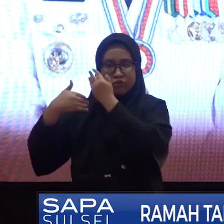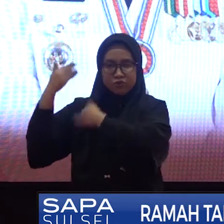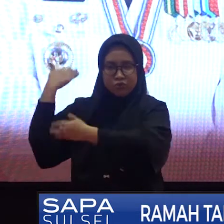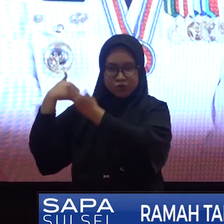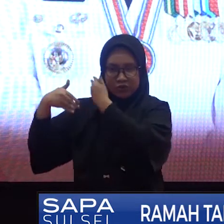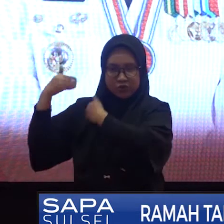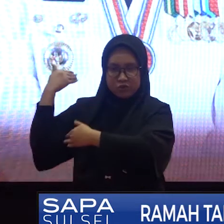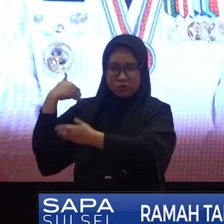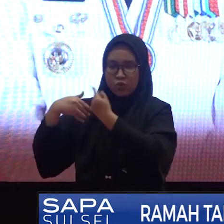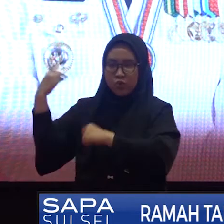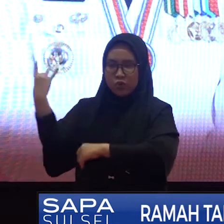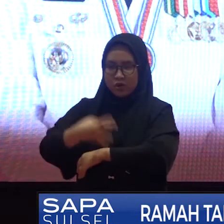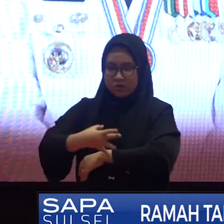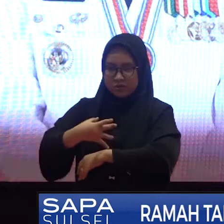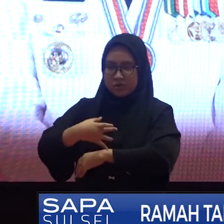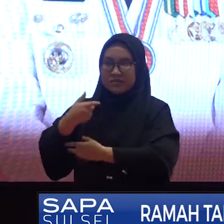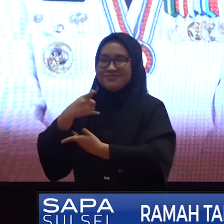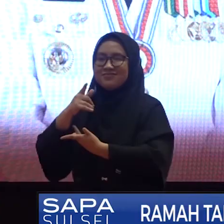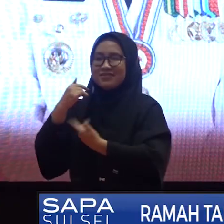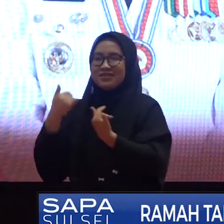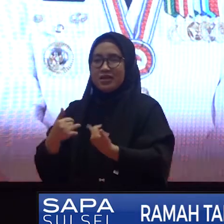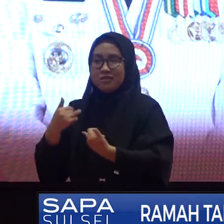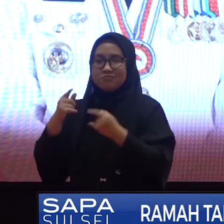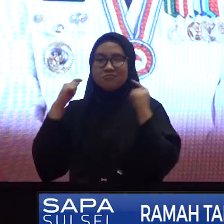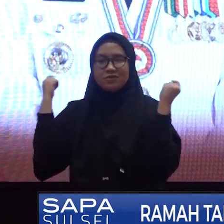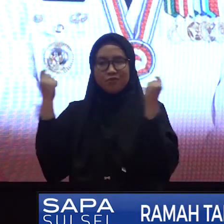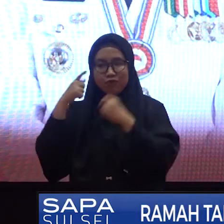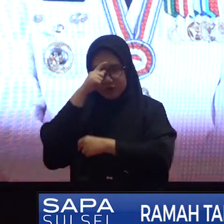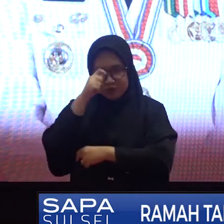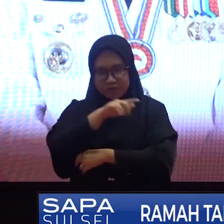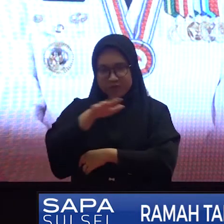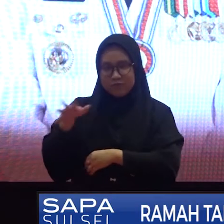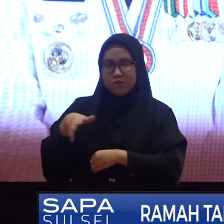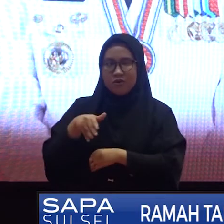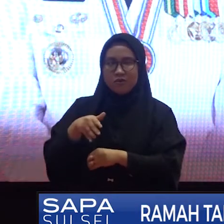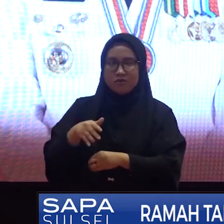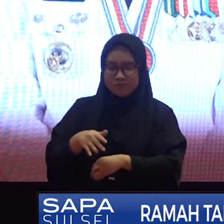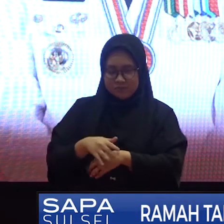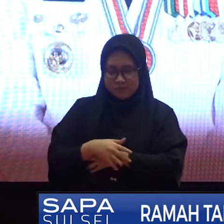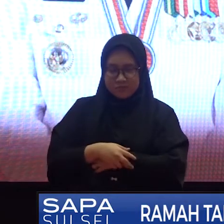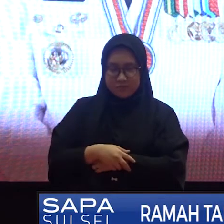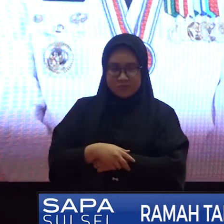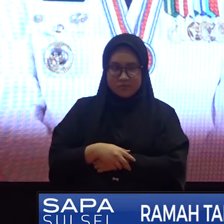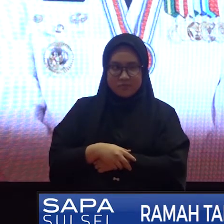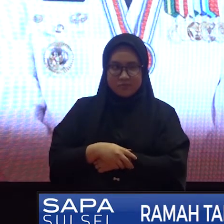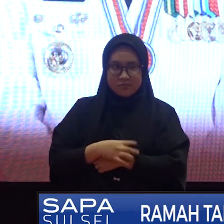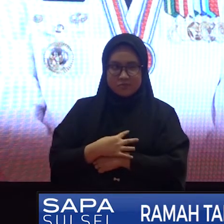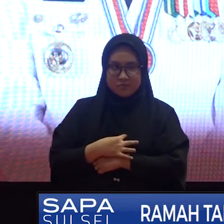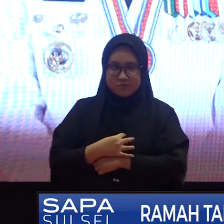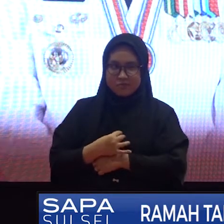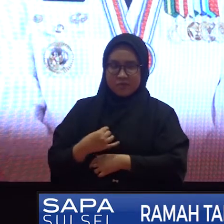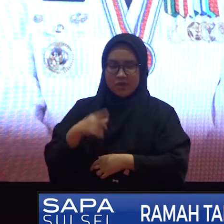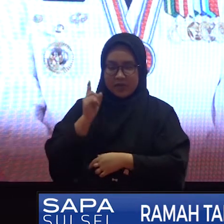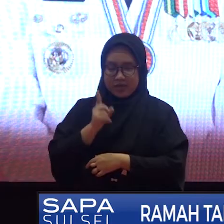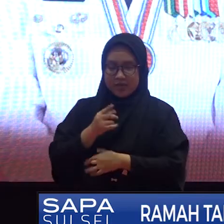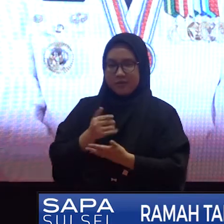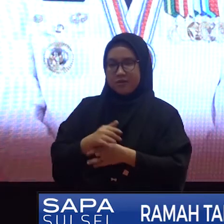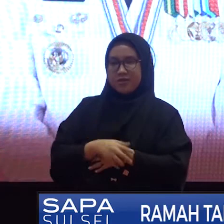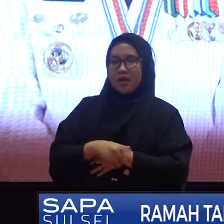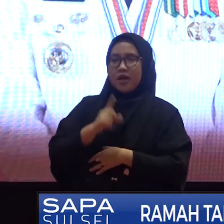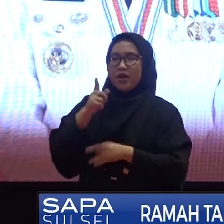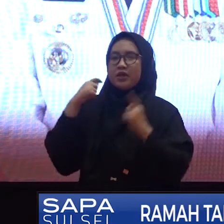baik keras keras kehidupan ya sekarang justru itulah saya anggap inilah demo